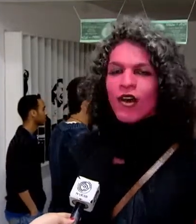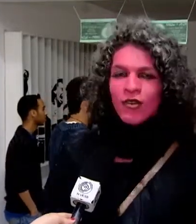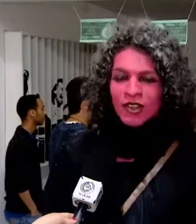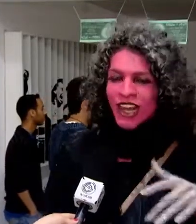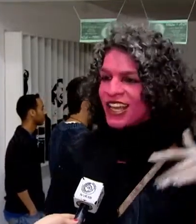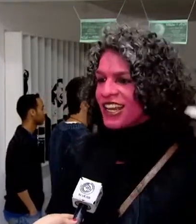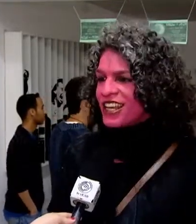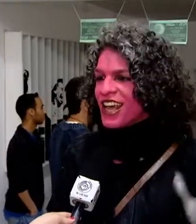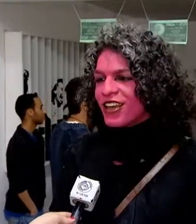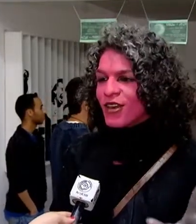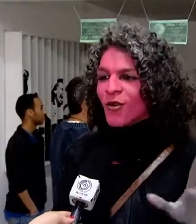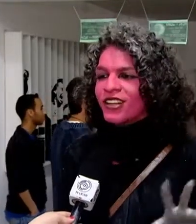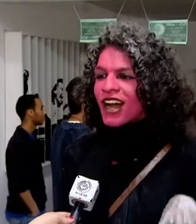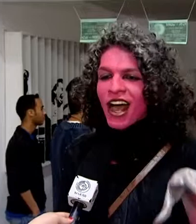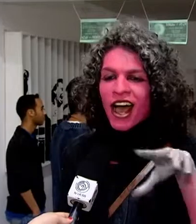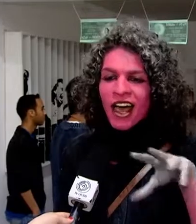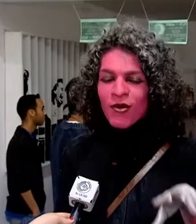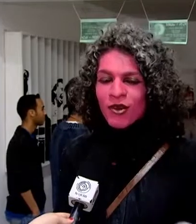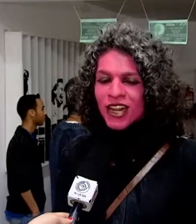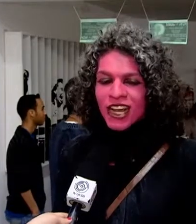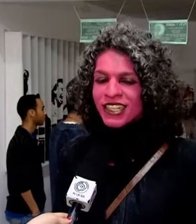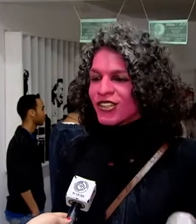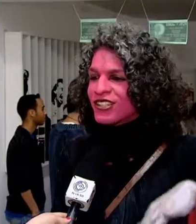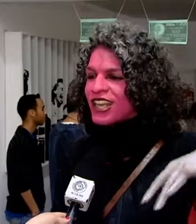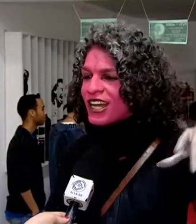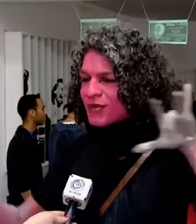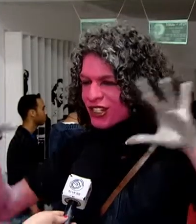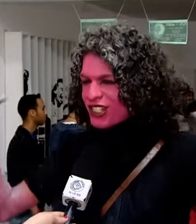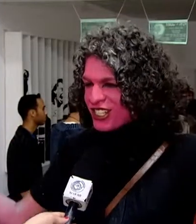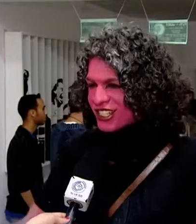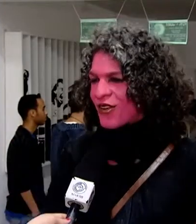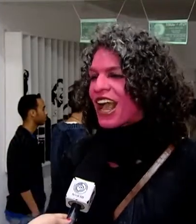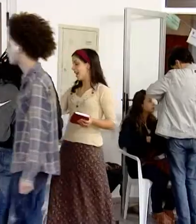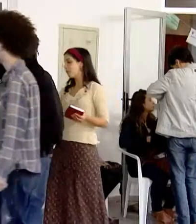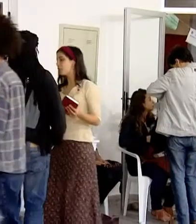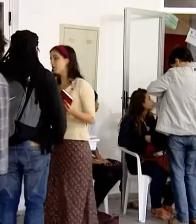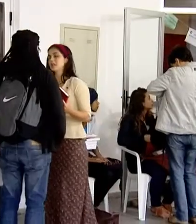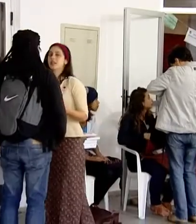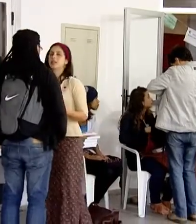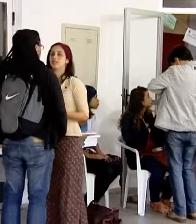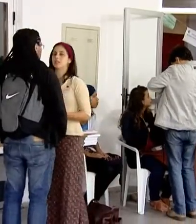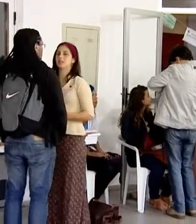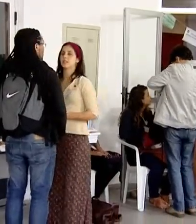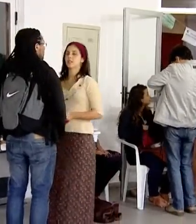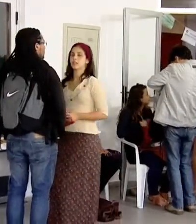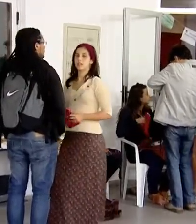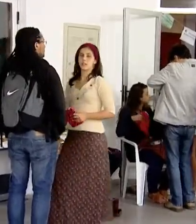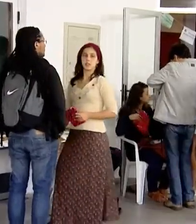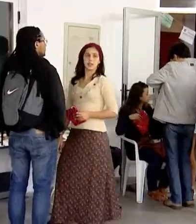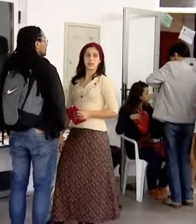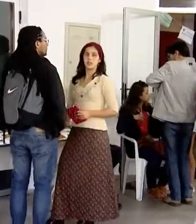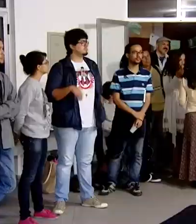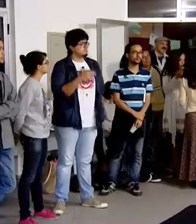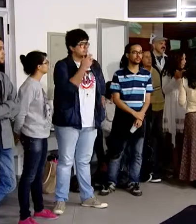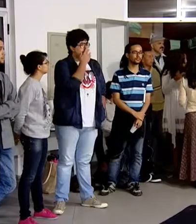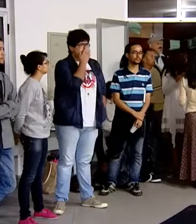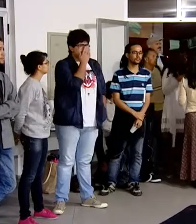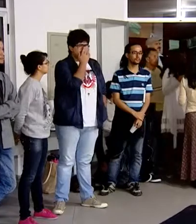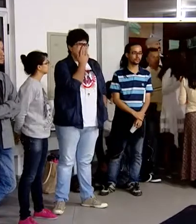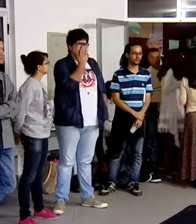favor da alegria e contra essa sociedade machista, né? O projeto segue com gostinho de quero mais e faz a soma